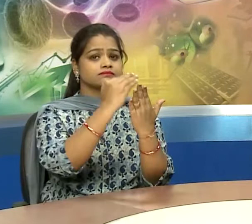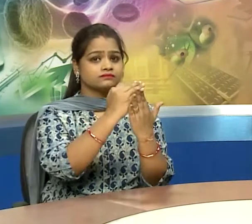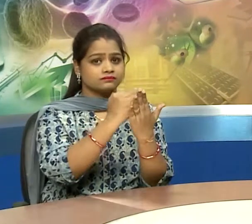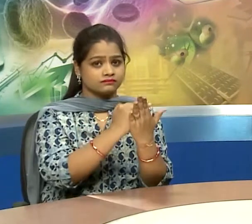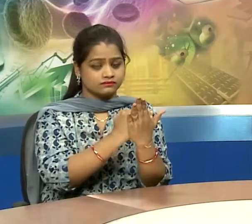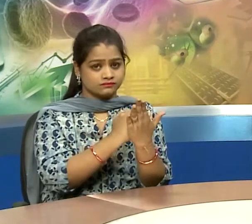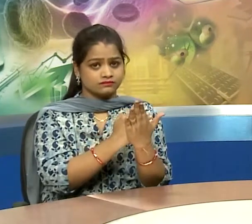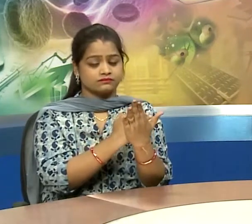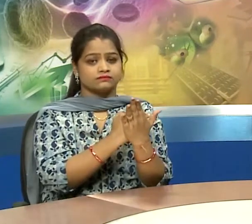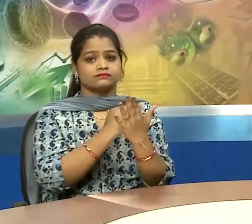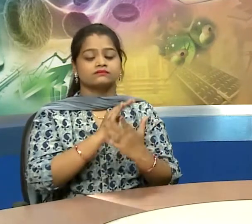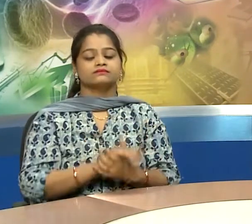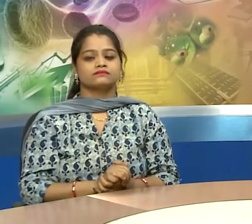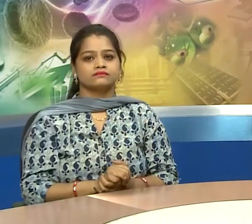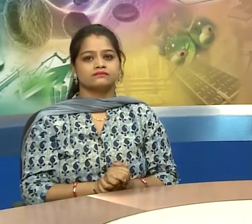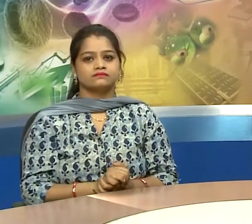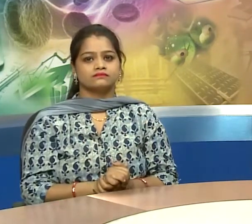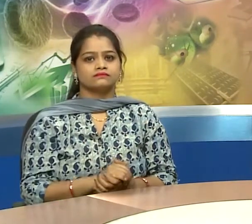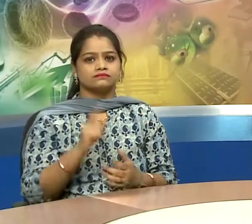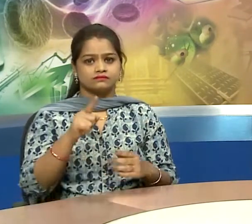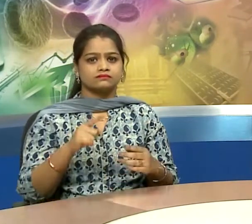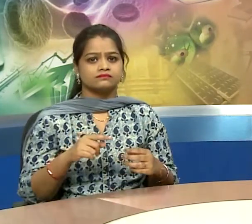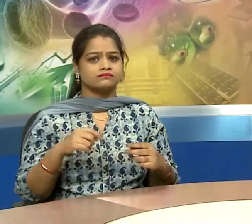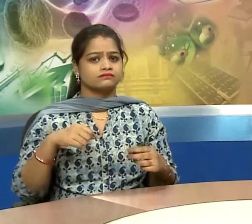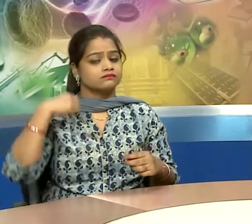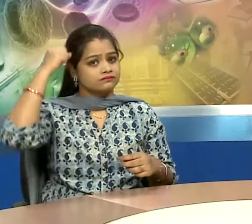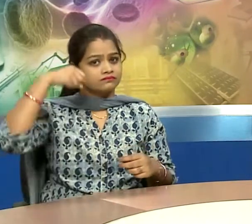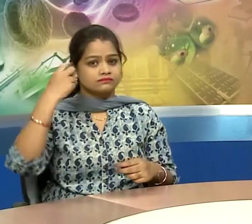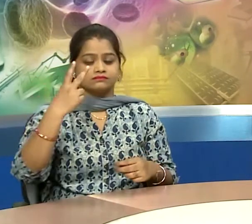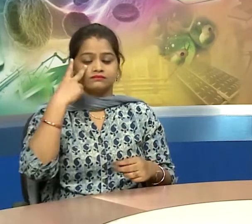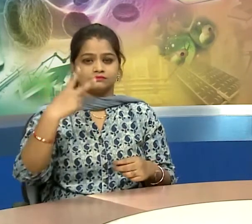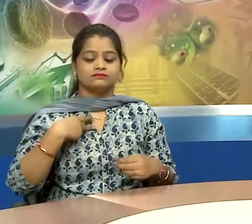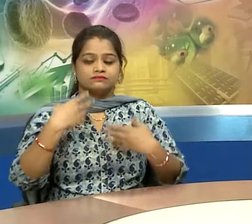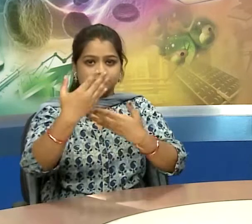शैक्षिक दृश्य चलचित्र में आपका स्वागत है।